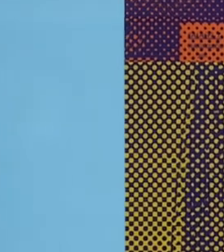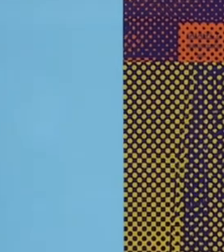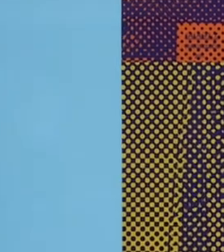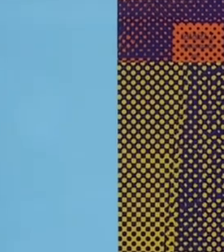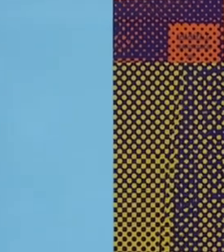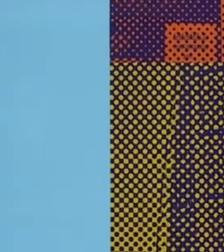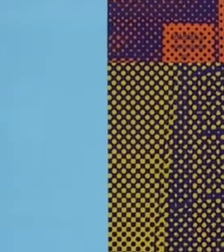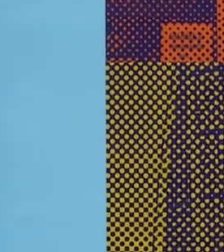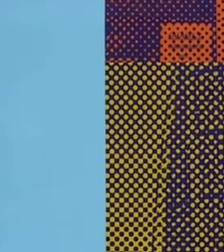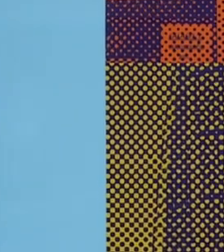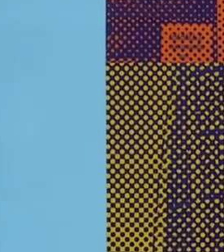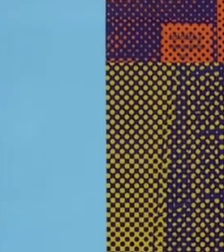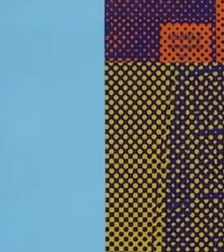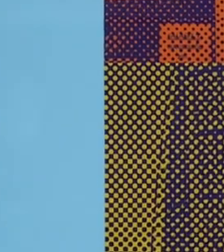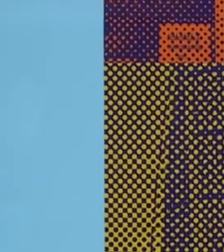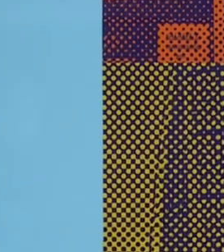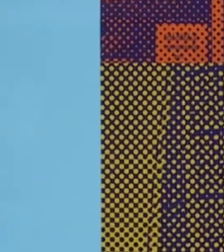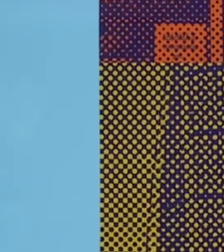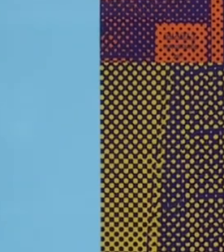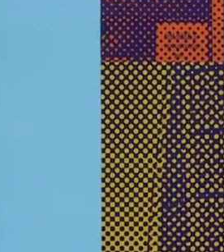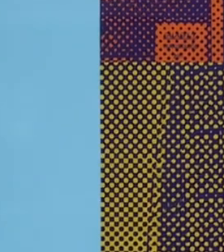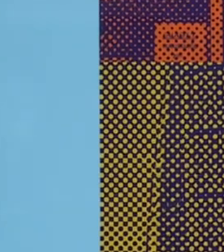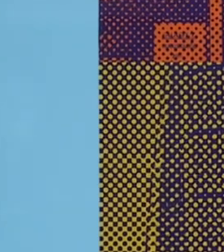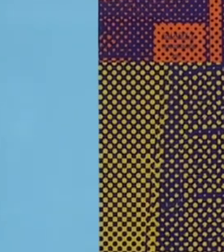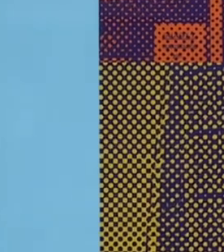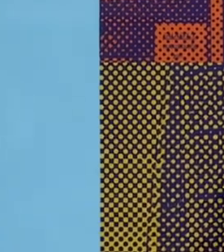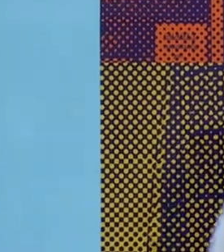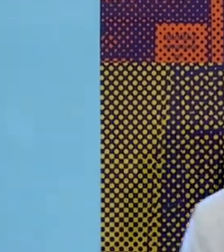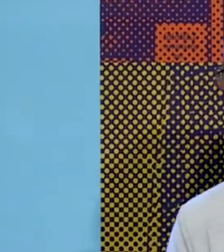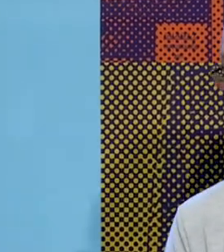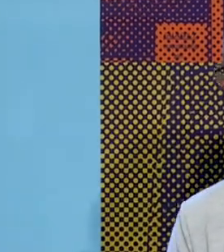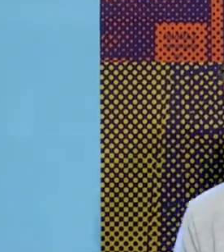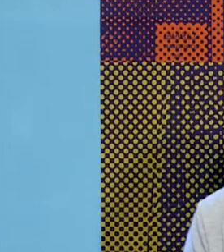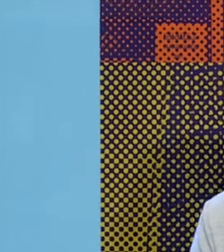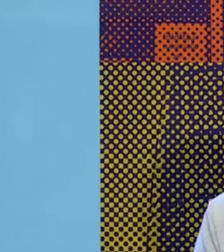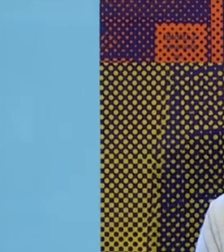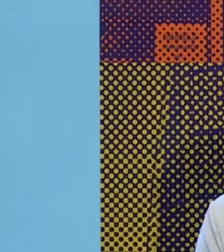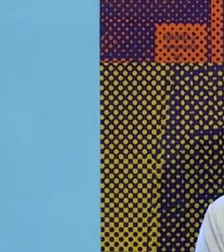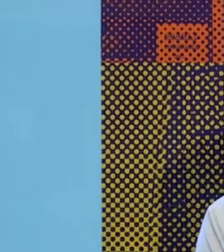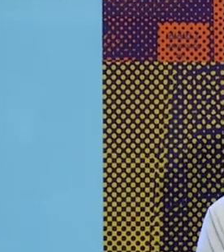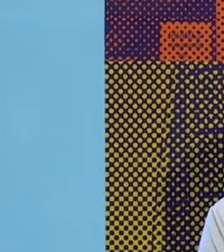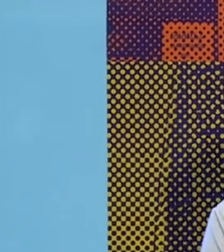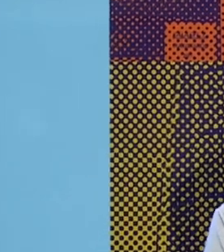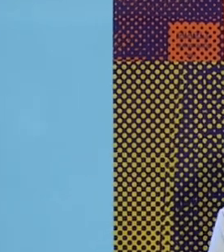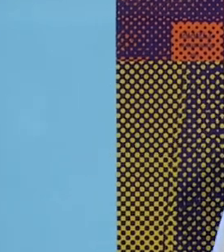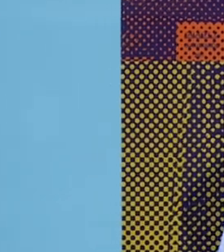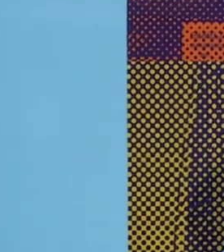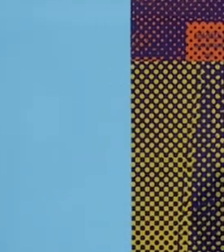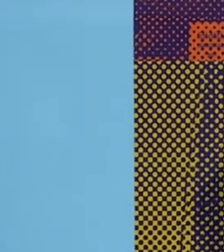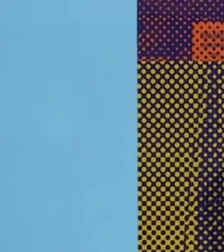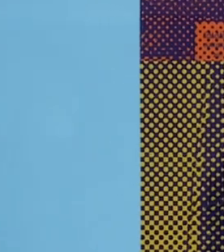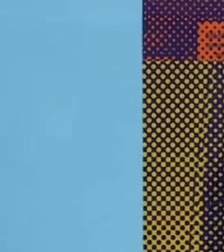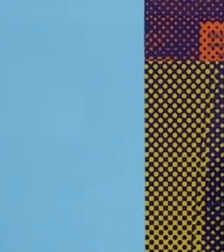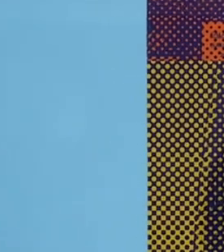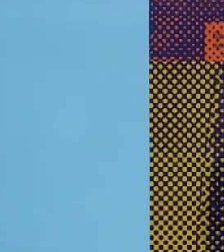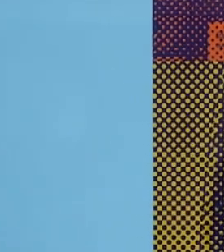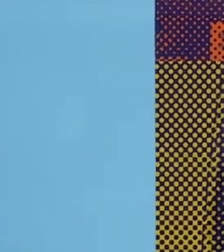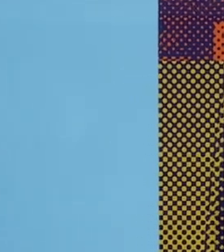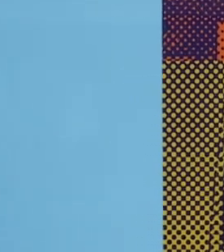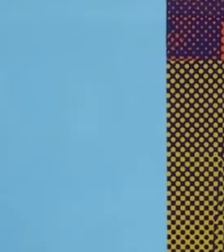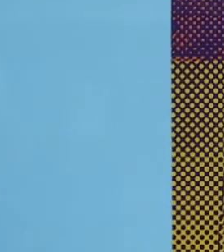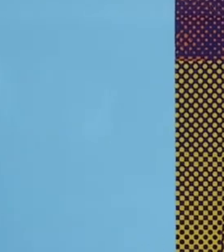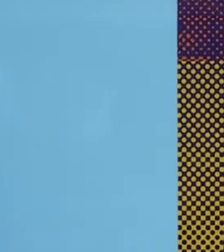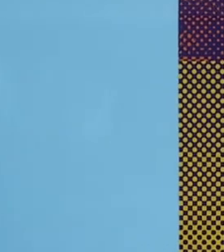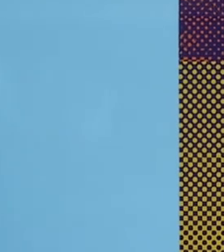som är huvudpersonerna här gör för att motverka. Innan vi går igång med diskussionen kommer